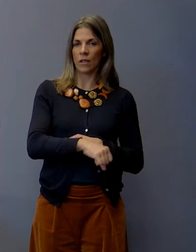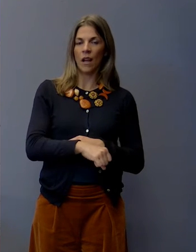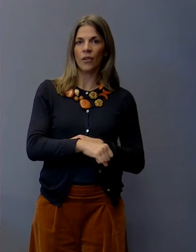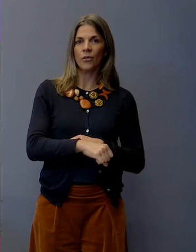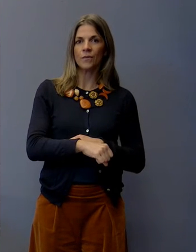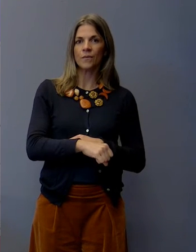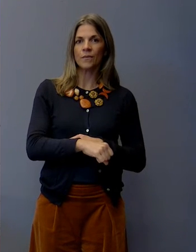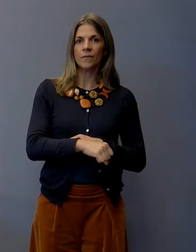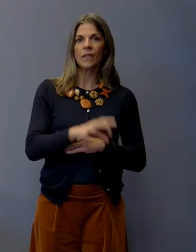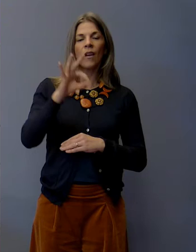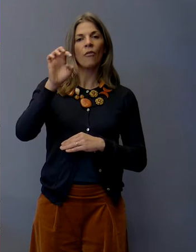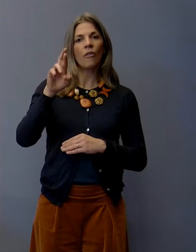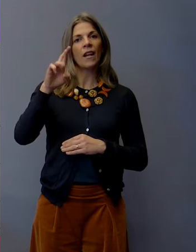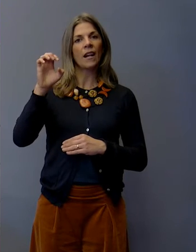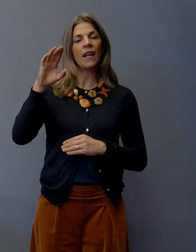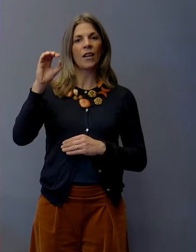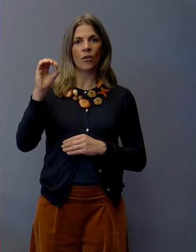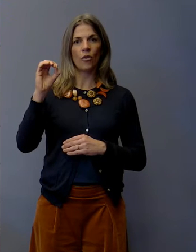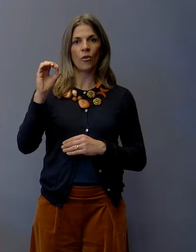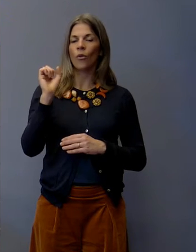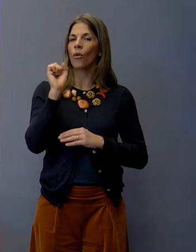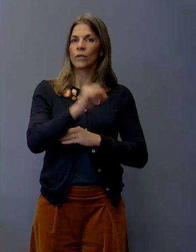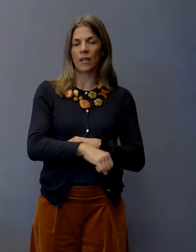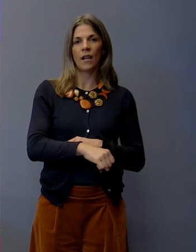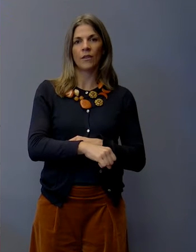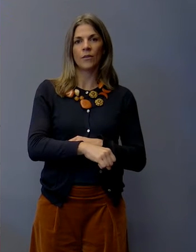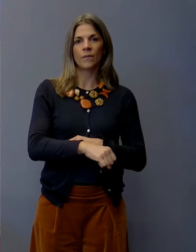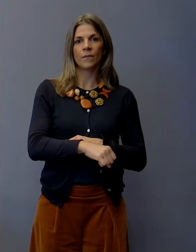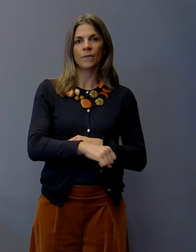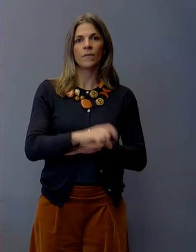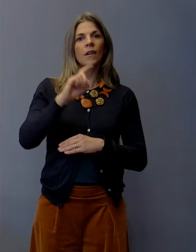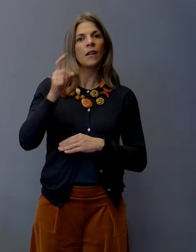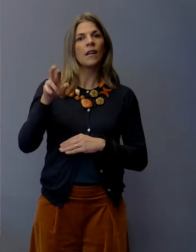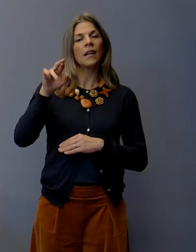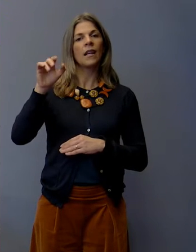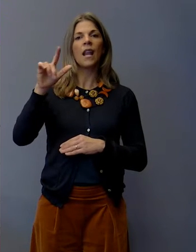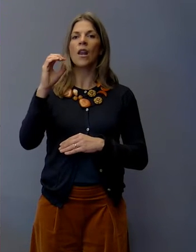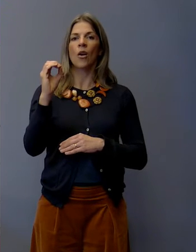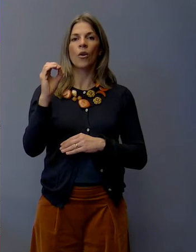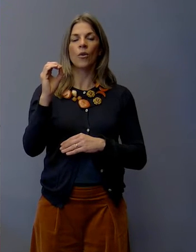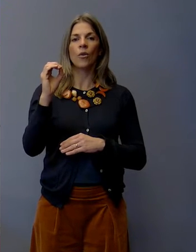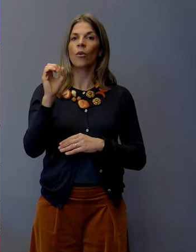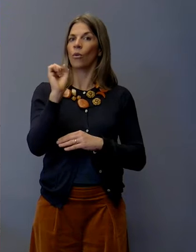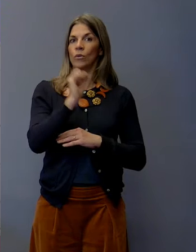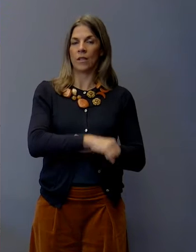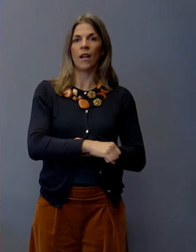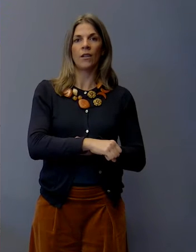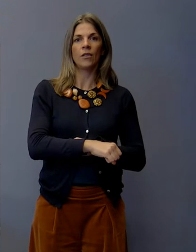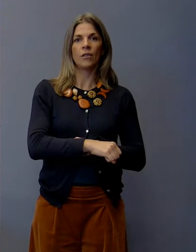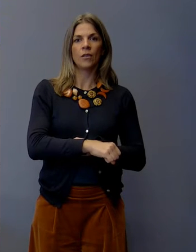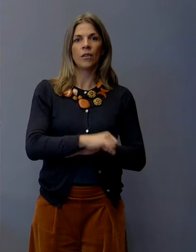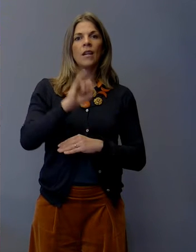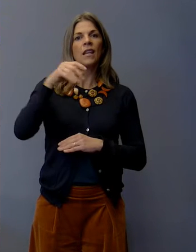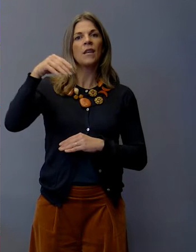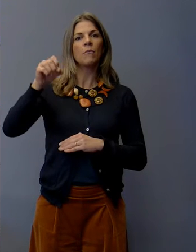consigliere ferrero contrario consigliere grillo contrario consigliere